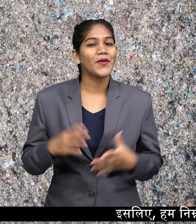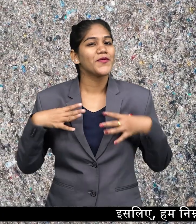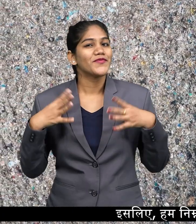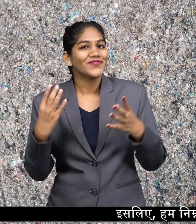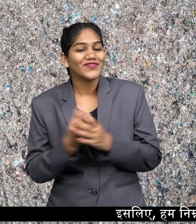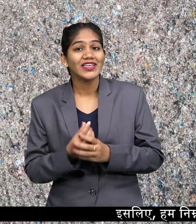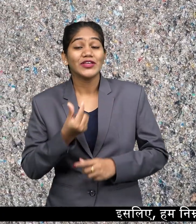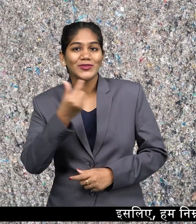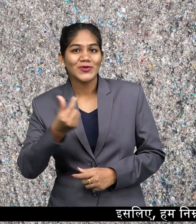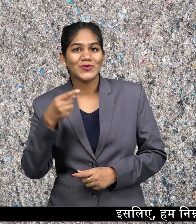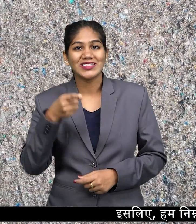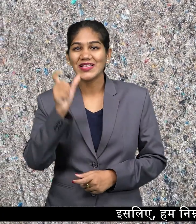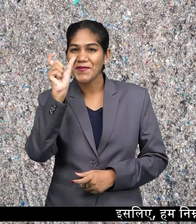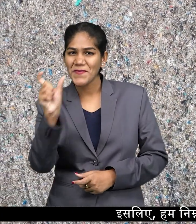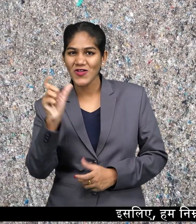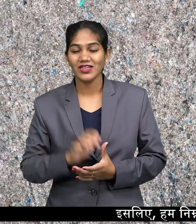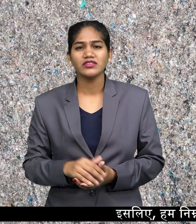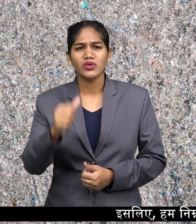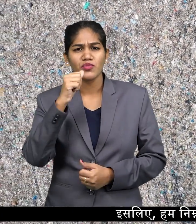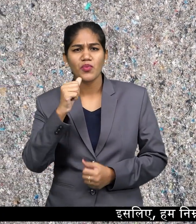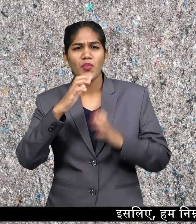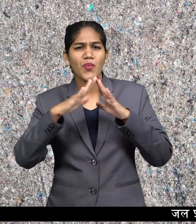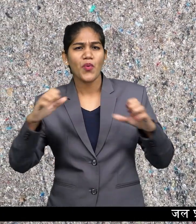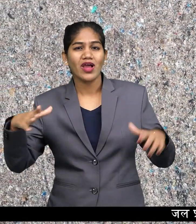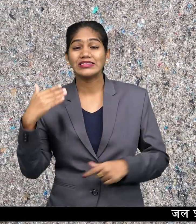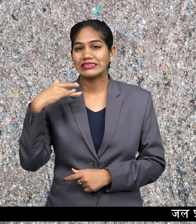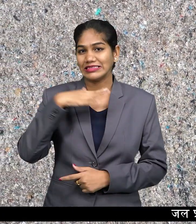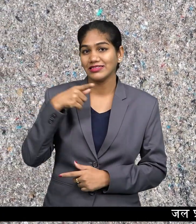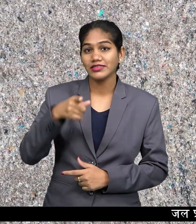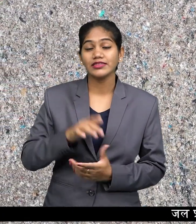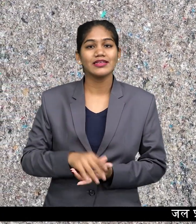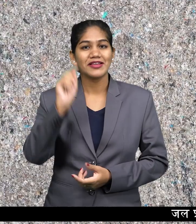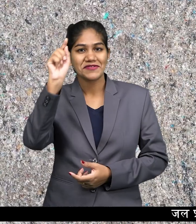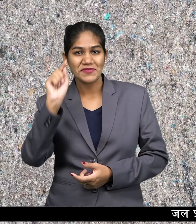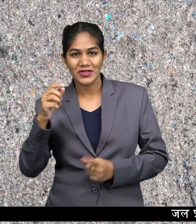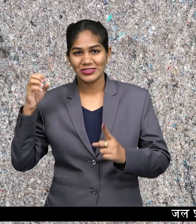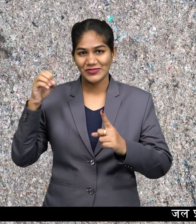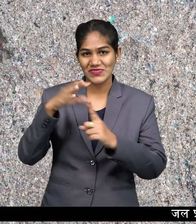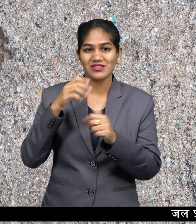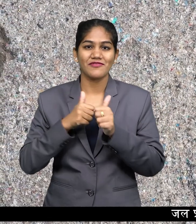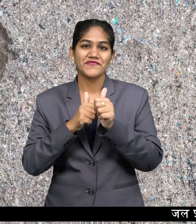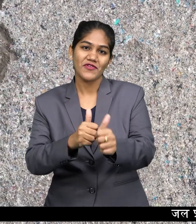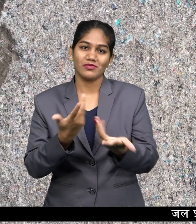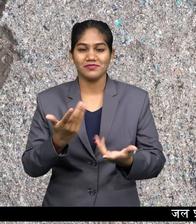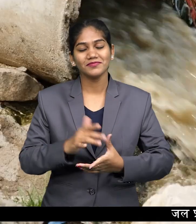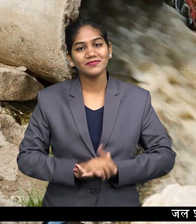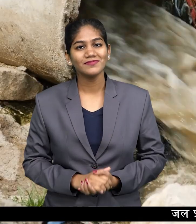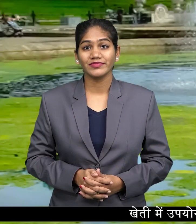इसलिए हम निम्नलिखित प्रभावों को सम्मिलित करने के लिए जल प्रदूषण शब्दों का उपयोग करते हैं।